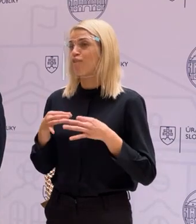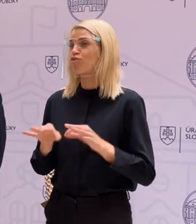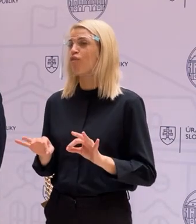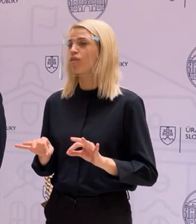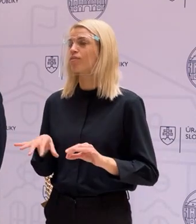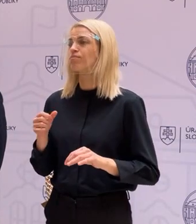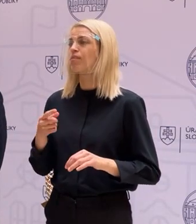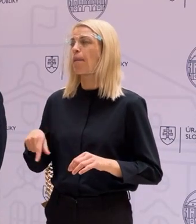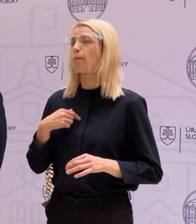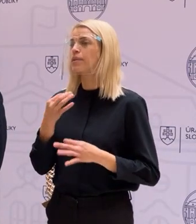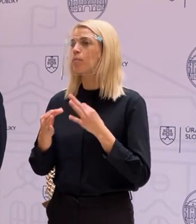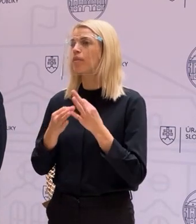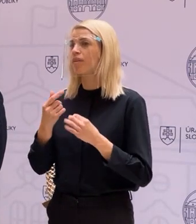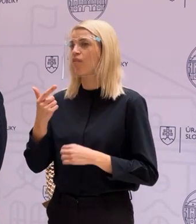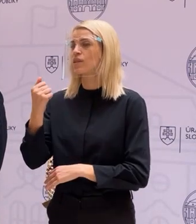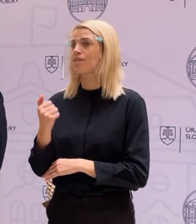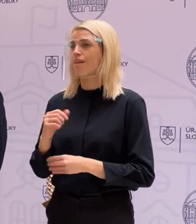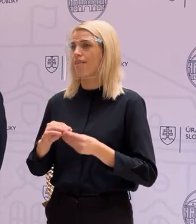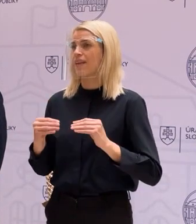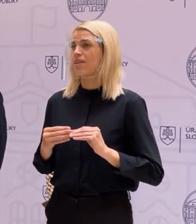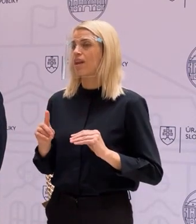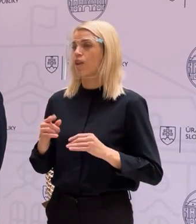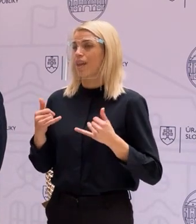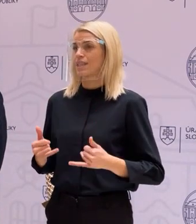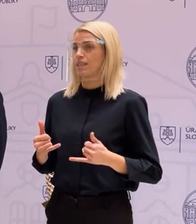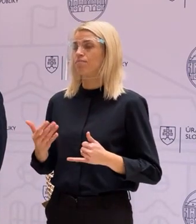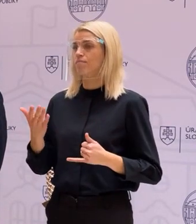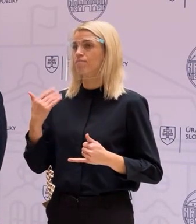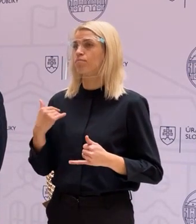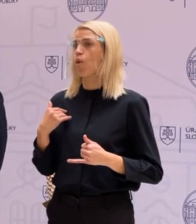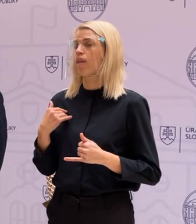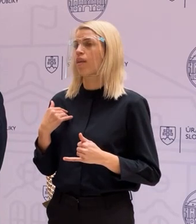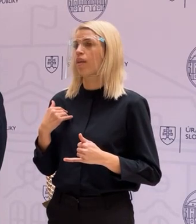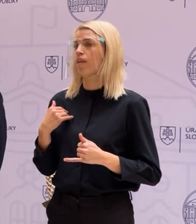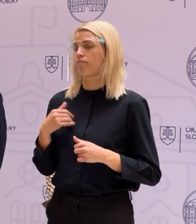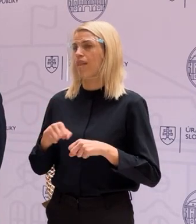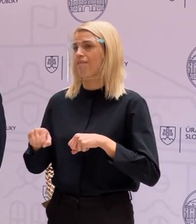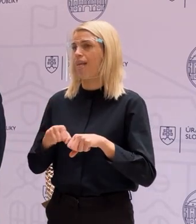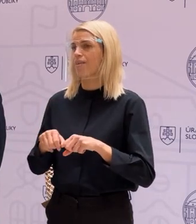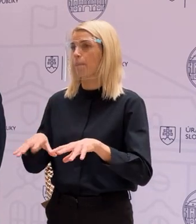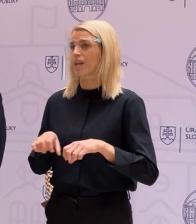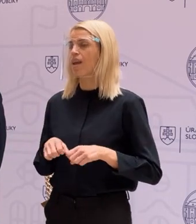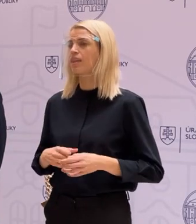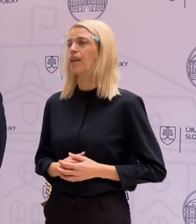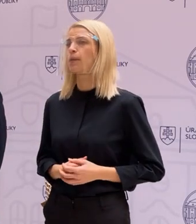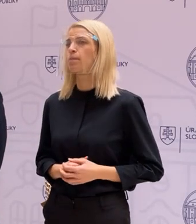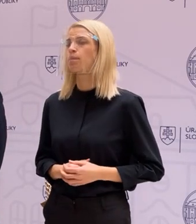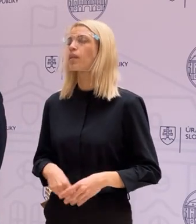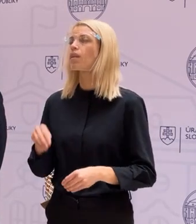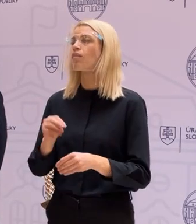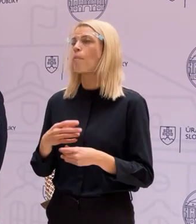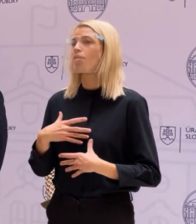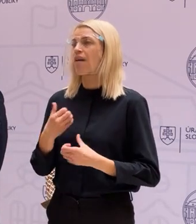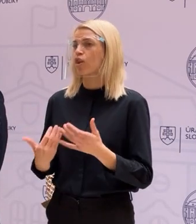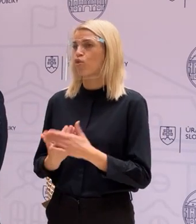som vás informoval o dvoch základných veciach, ktoré dneska boli okrem iných samozrejme na vláde prijaté. A to je